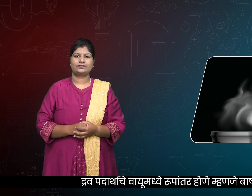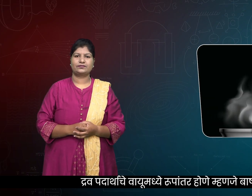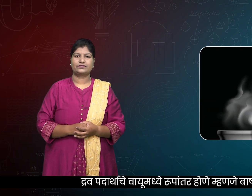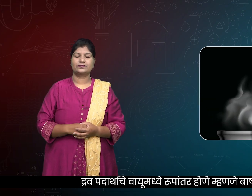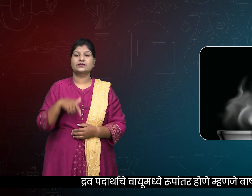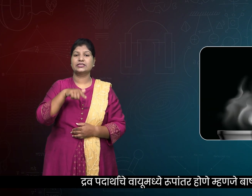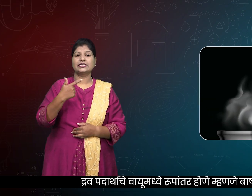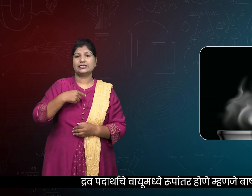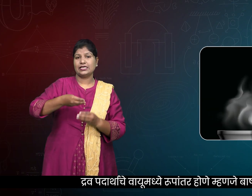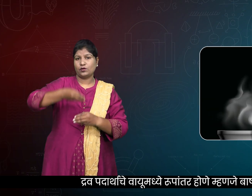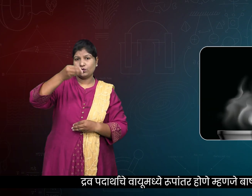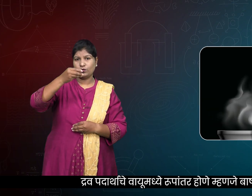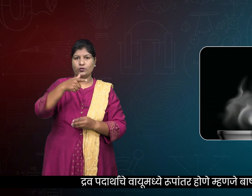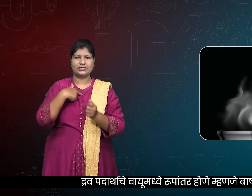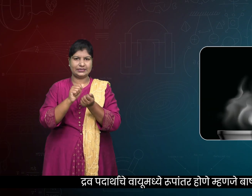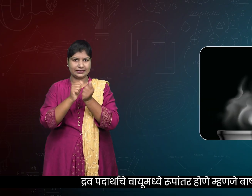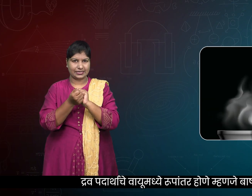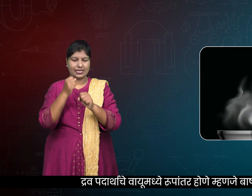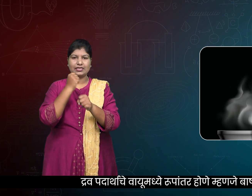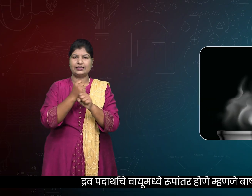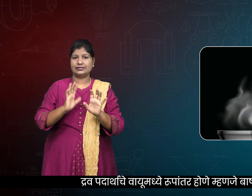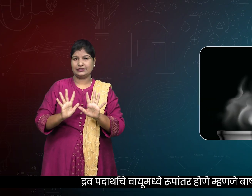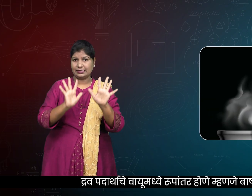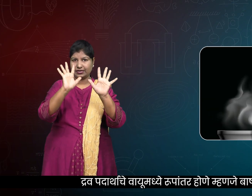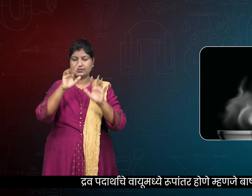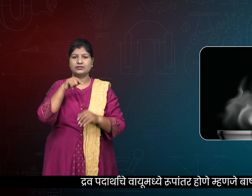द्रव पदार्थांचे वायूमध्ये रूपांतरण होणे म्हणजे बाष्पीभवन.